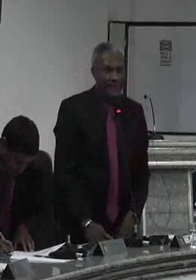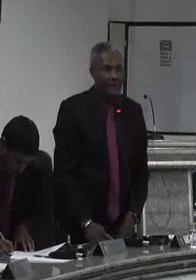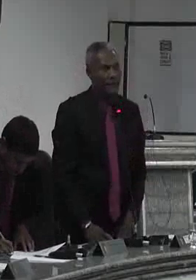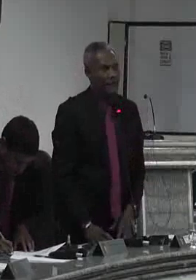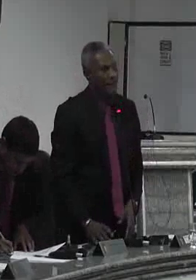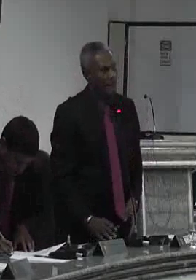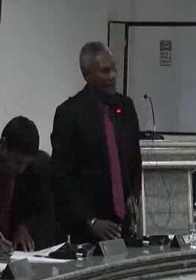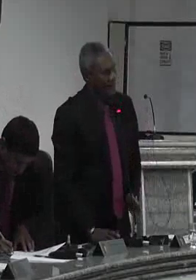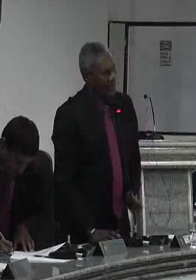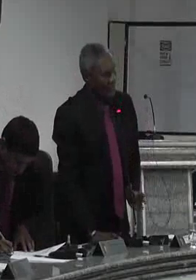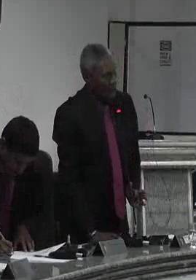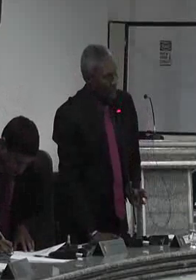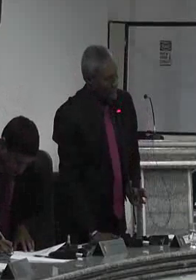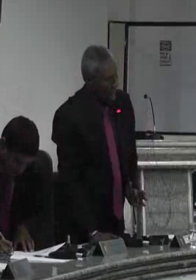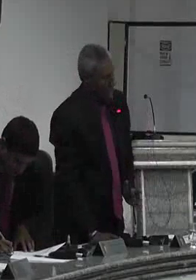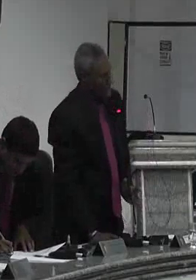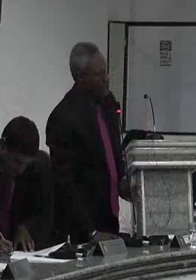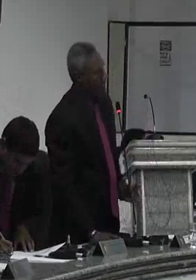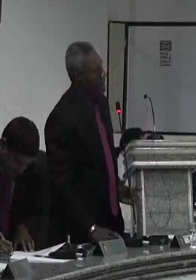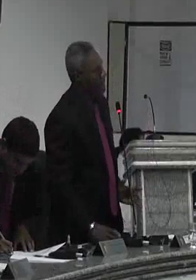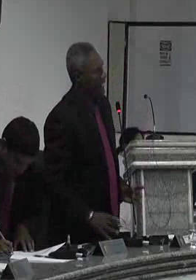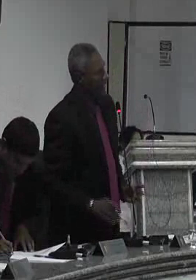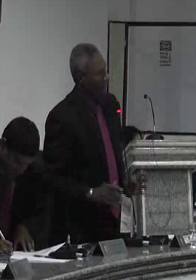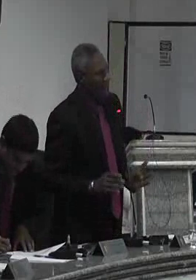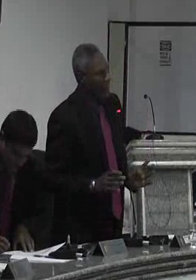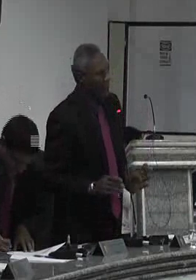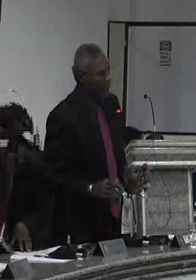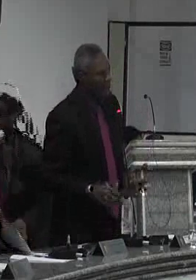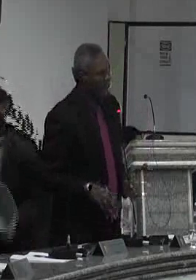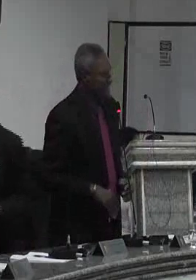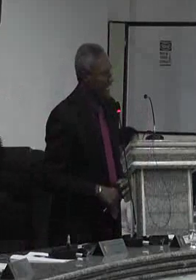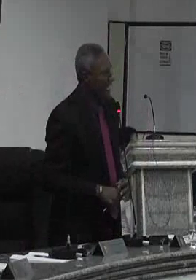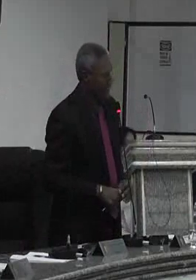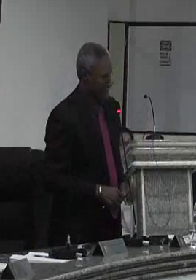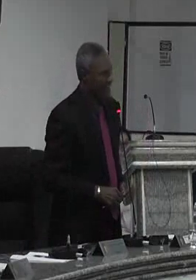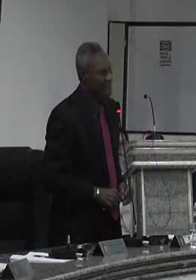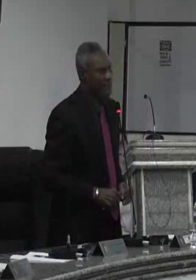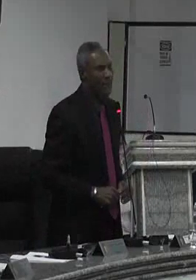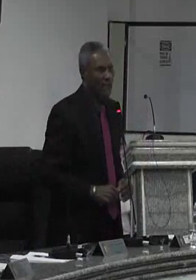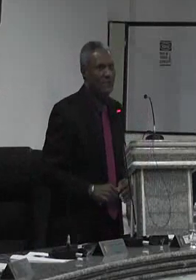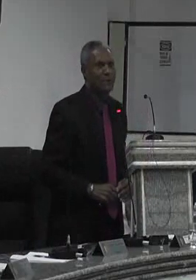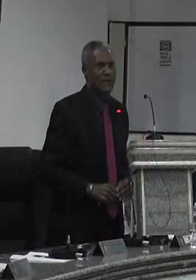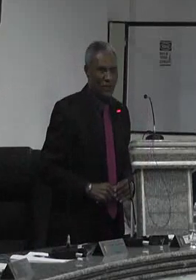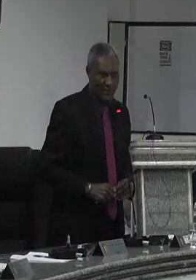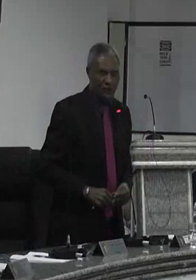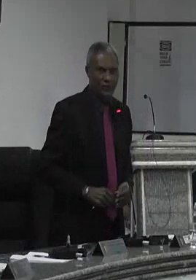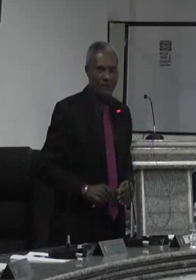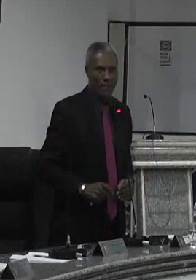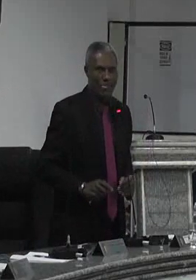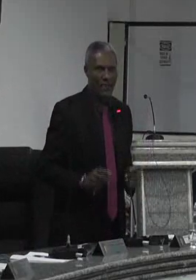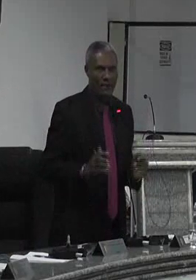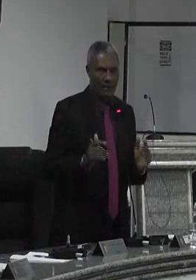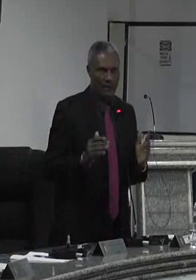imprensa, senhor presidente, eu vou utilizar esse pequeno expediente